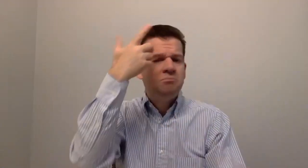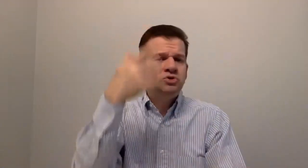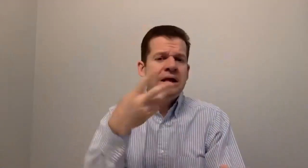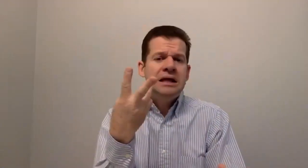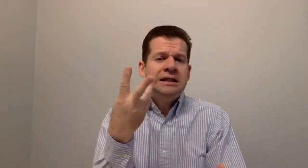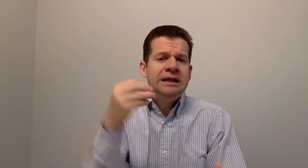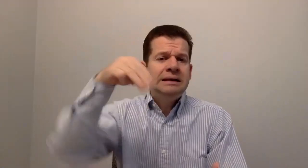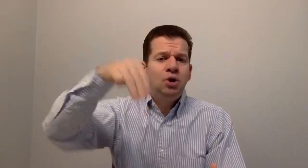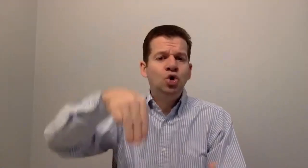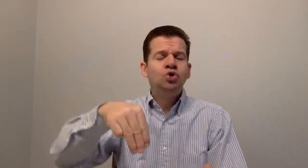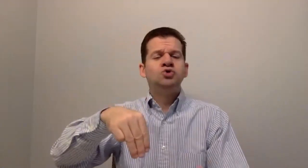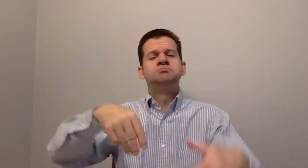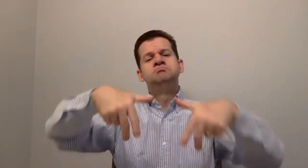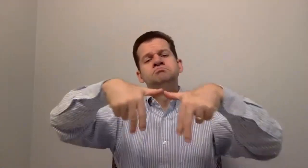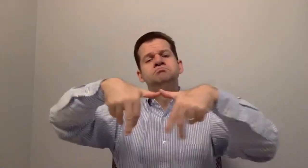Não sei, 30 minutos